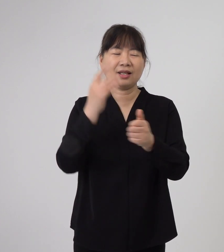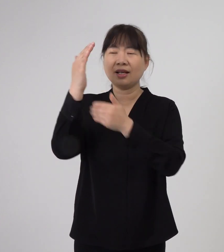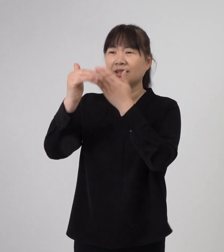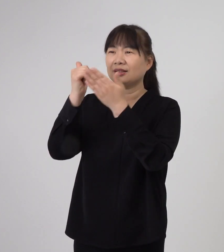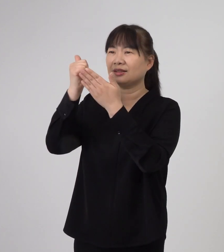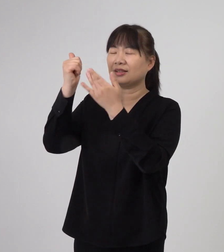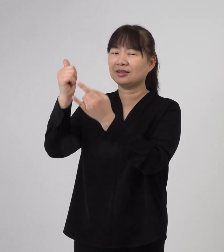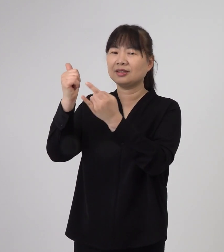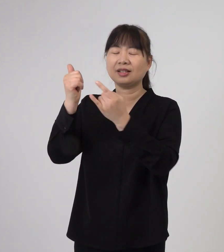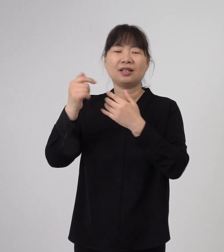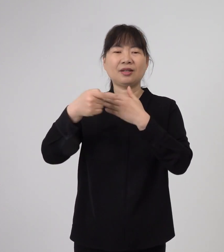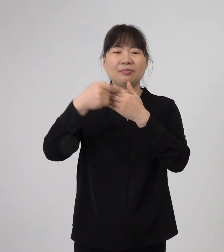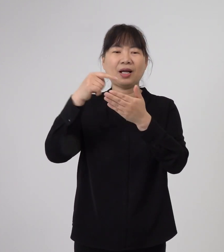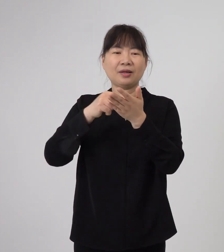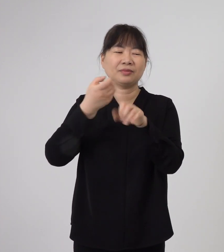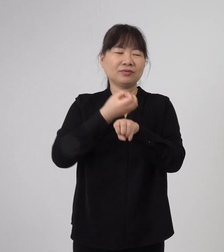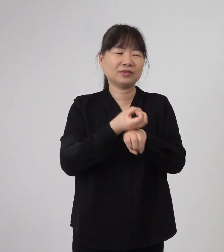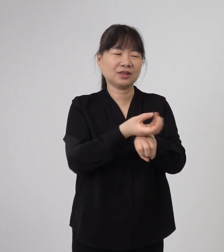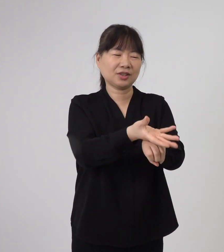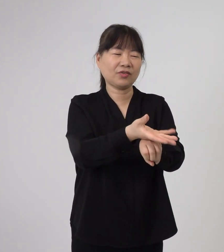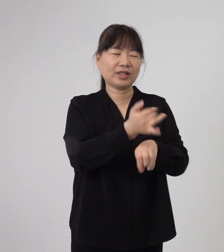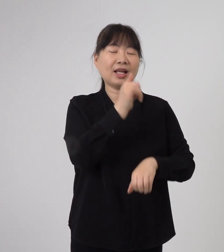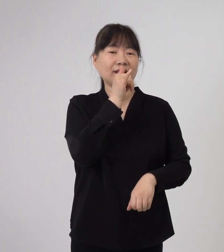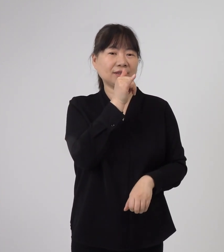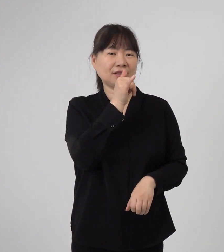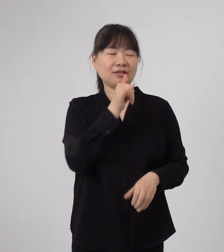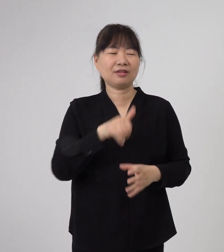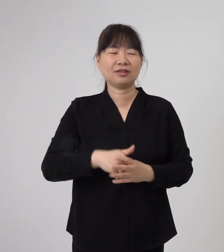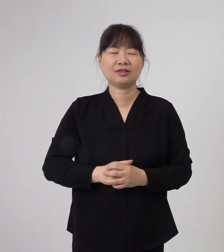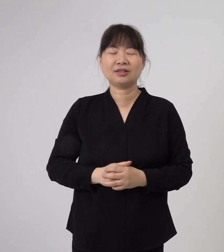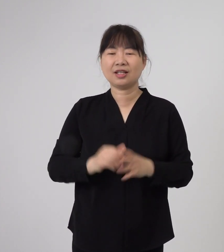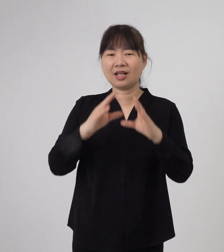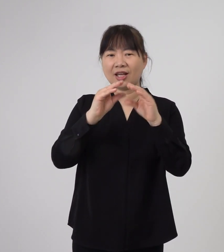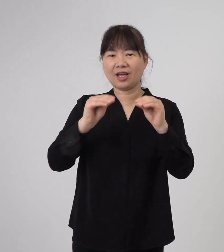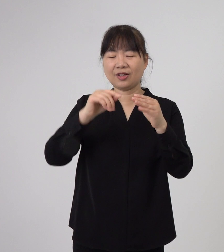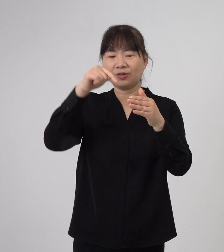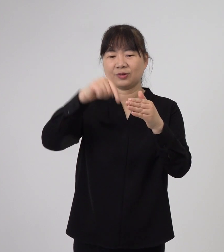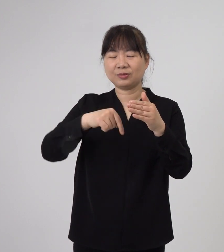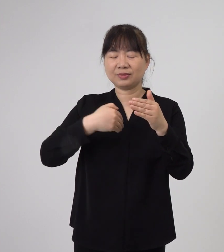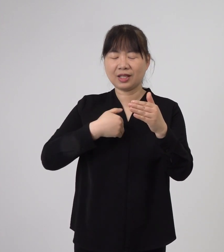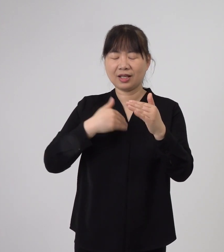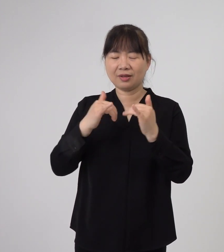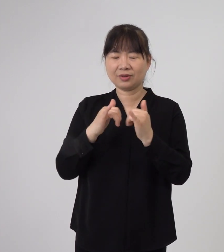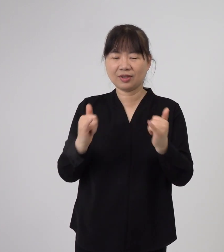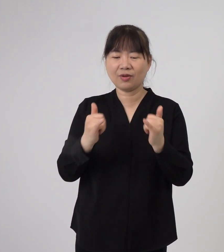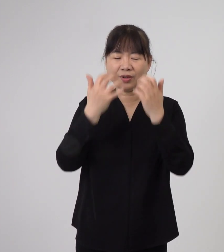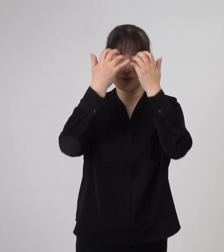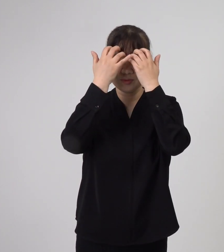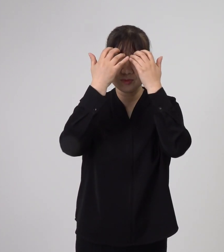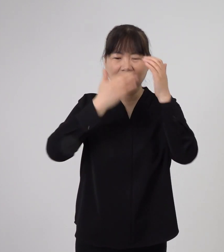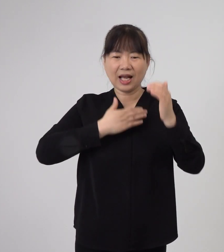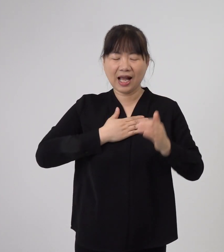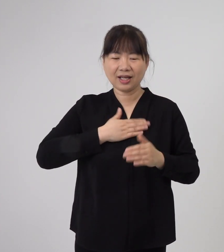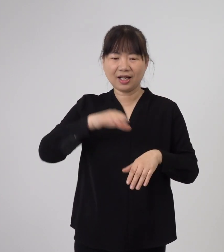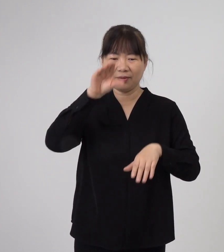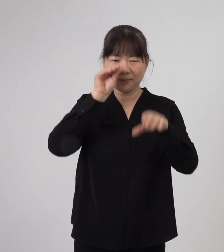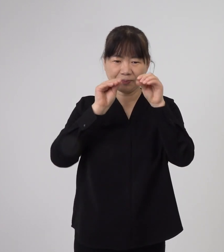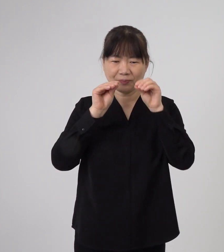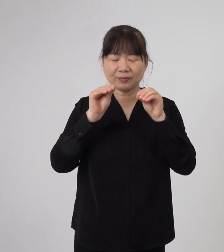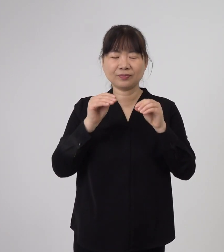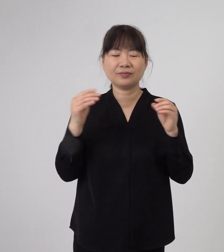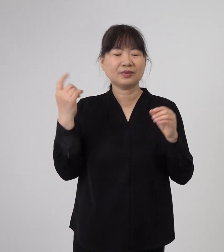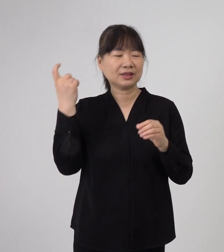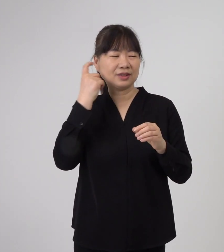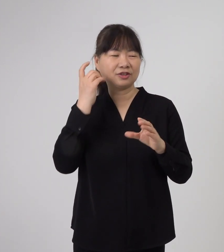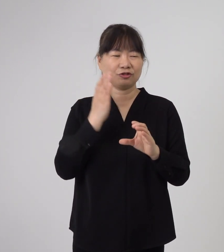하나님이 하나님의 마음을 전달하세요. 애굽의 내 백성의 고통을 내가 알고 보고 듣고 있다.